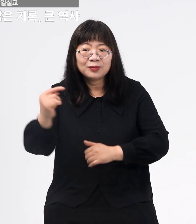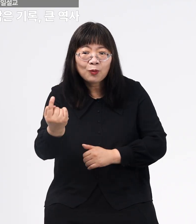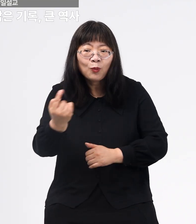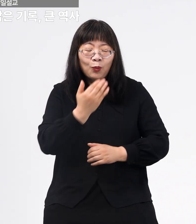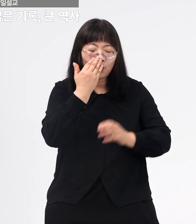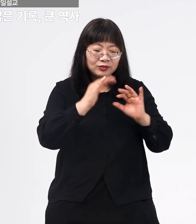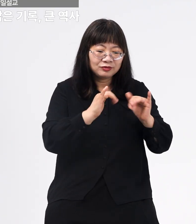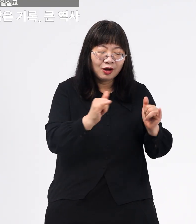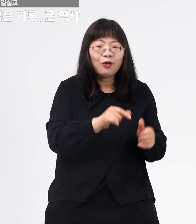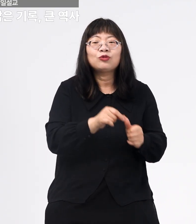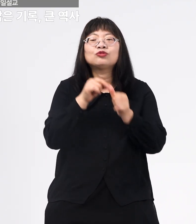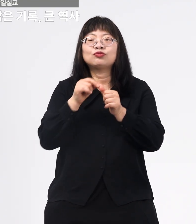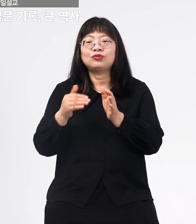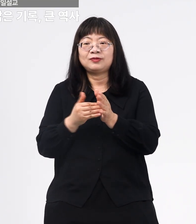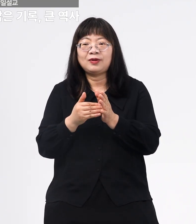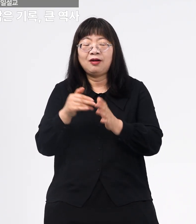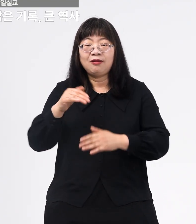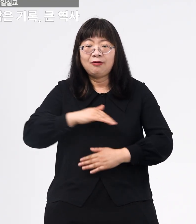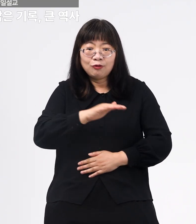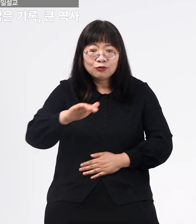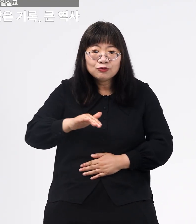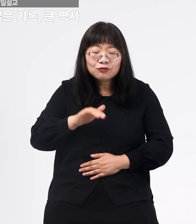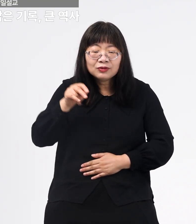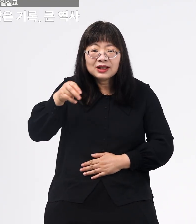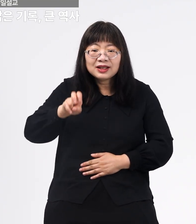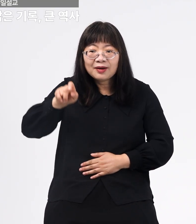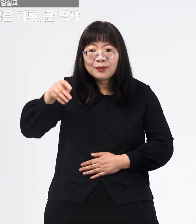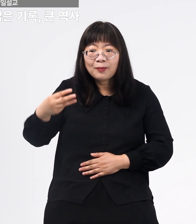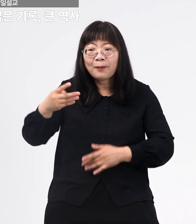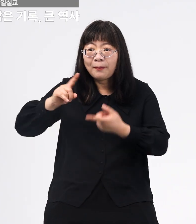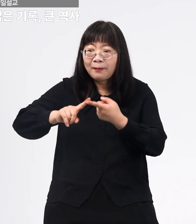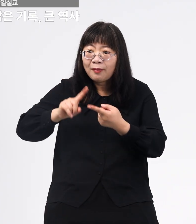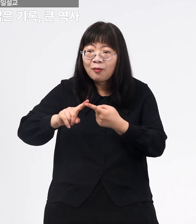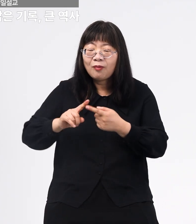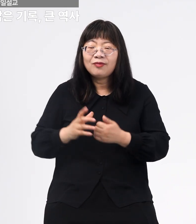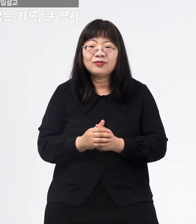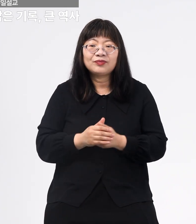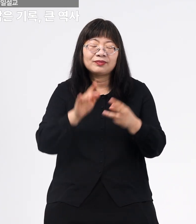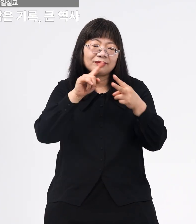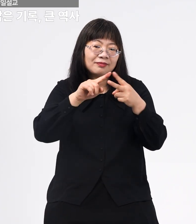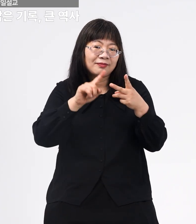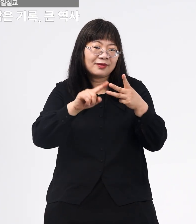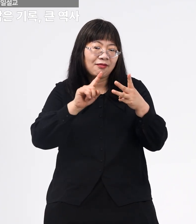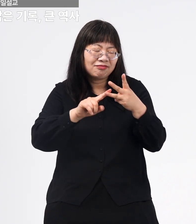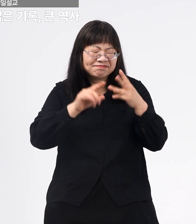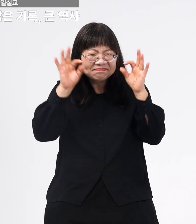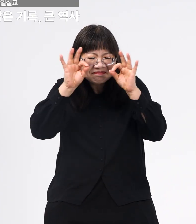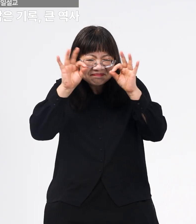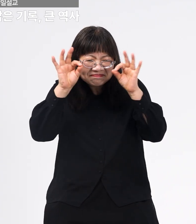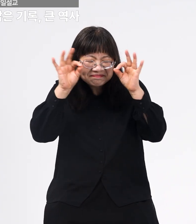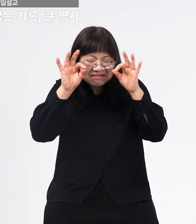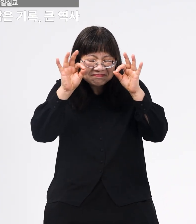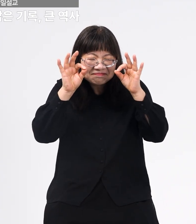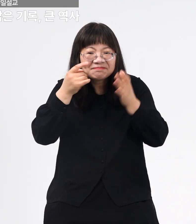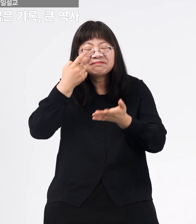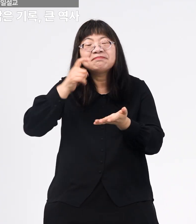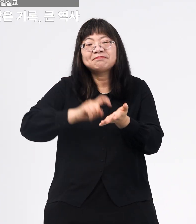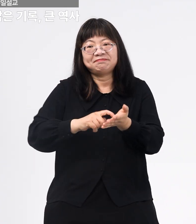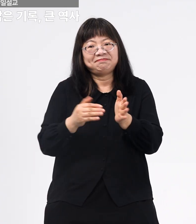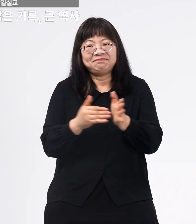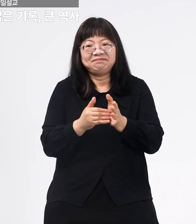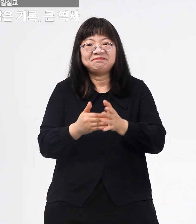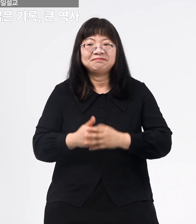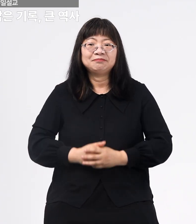구원하였더라. 자, 우리는 삼갈에 대해서 이렇게 세 가지를 찾아봤어요. 그런데